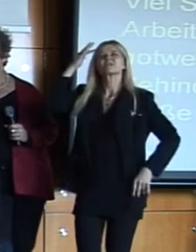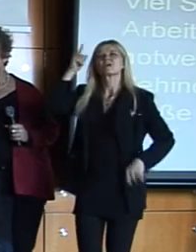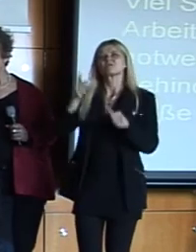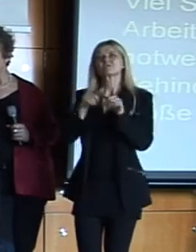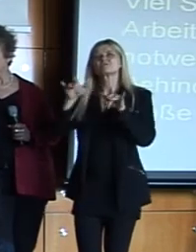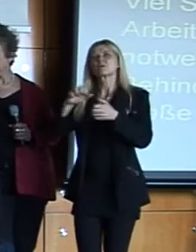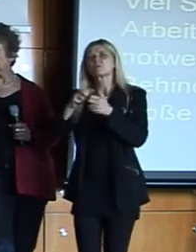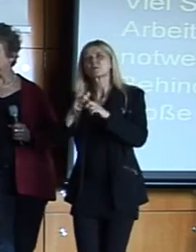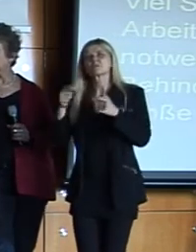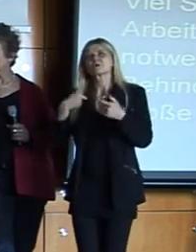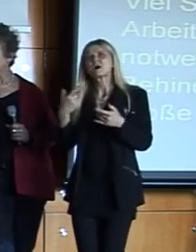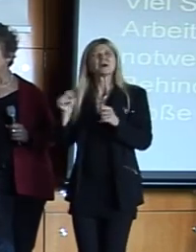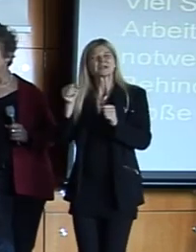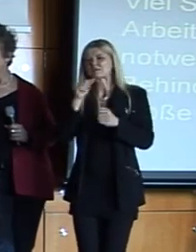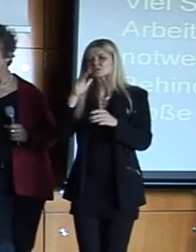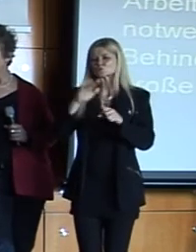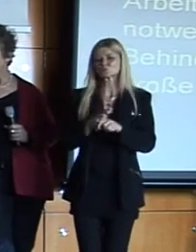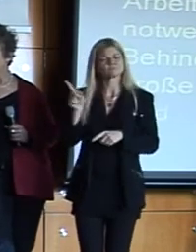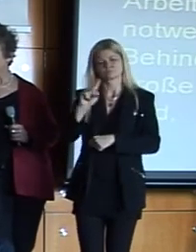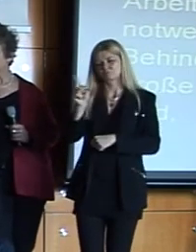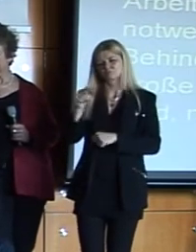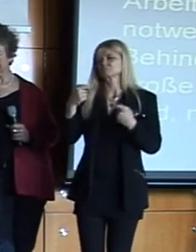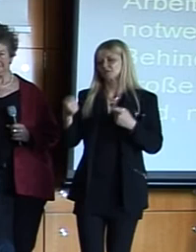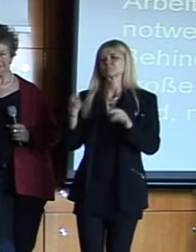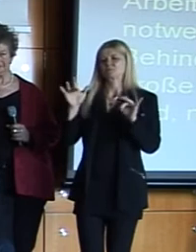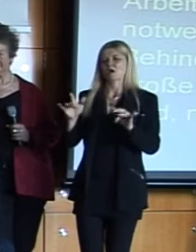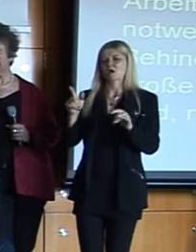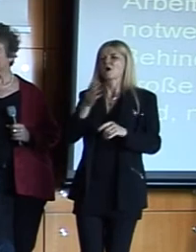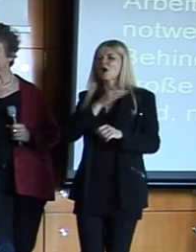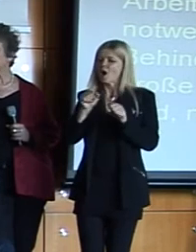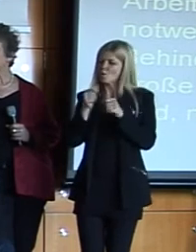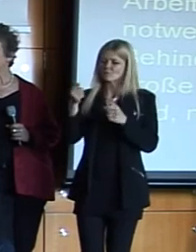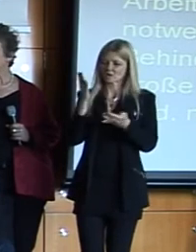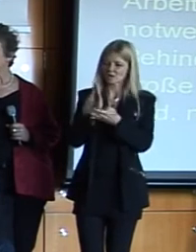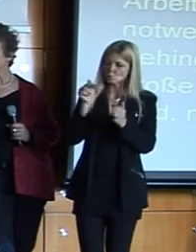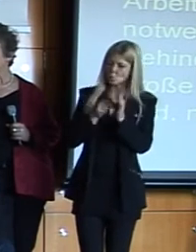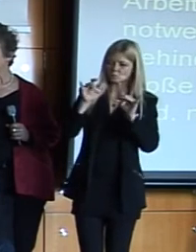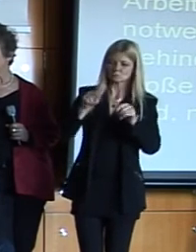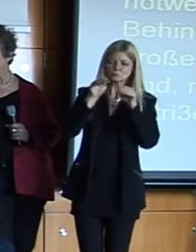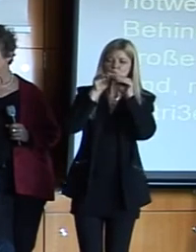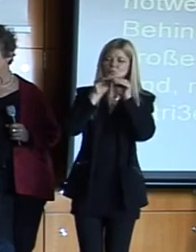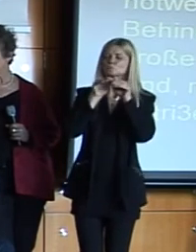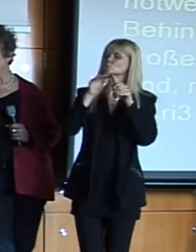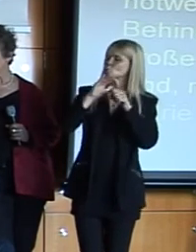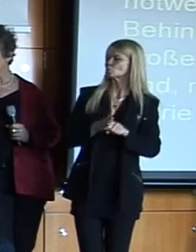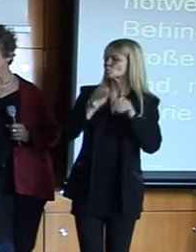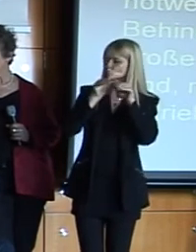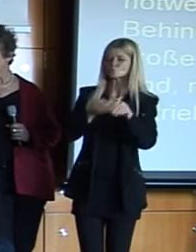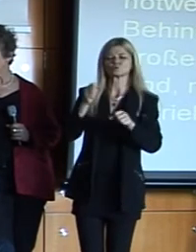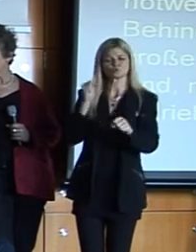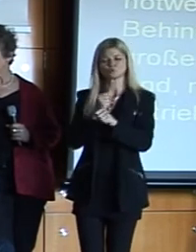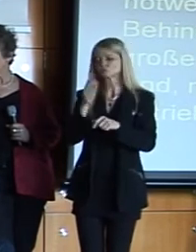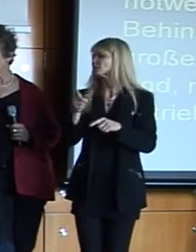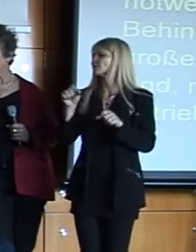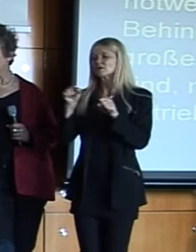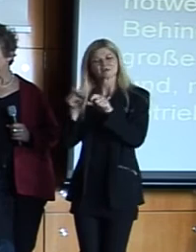die Möglichkeit, einfach auch, sie haben trotz Kündigungsschutz, heißt das nicht, dass man begünstigt behinderte Arbeitnehmer, so wie man das so